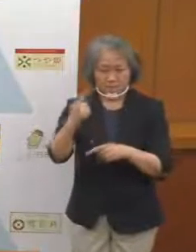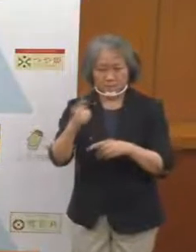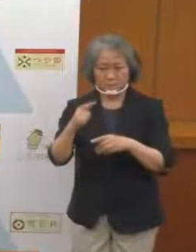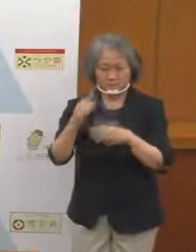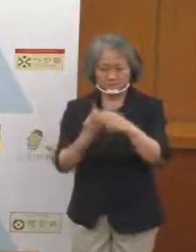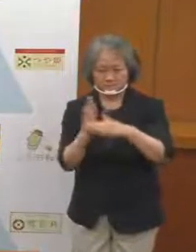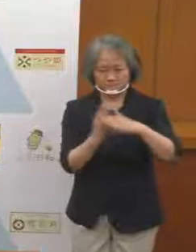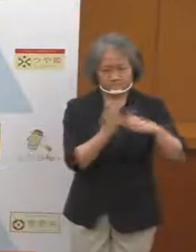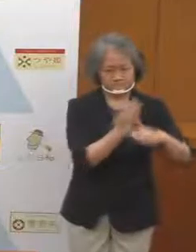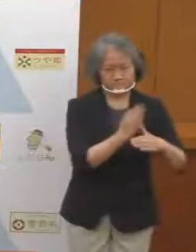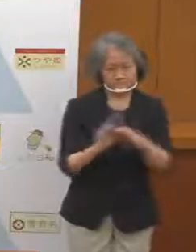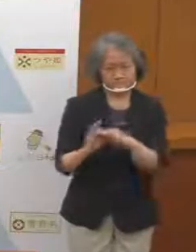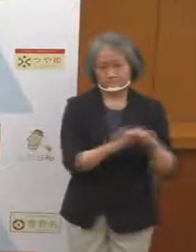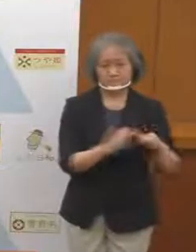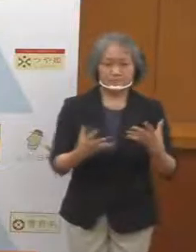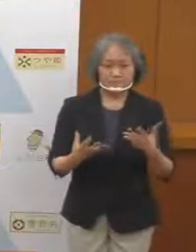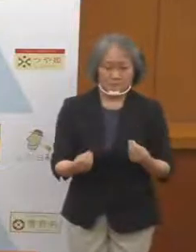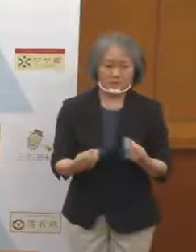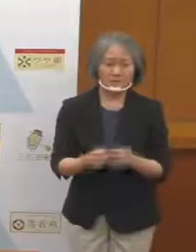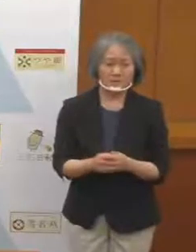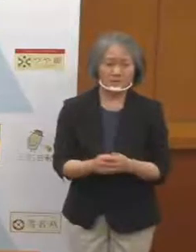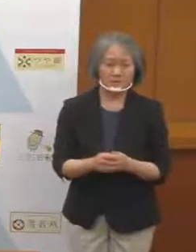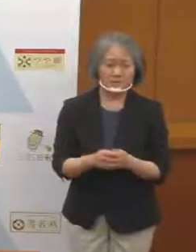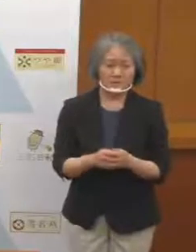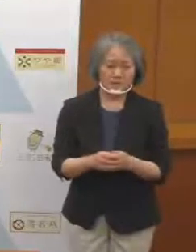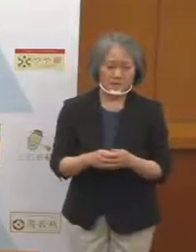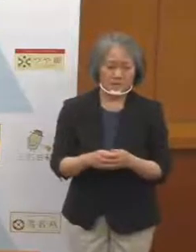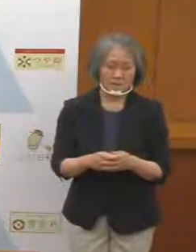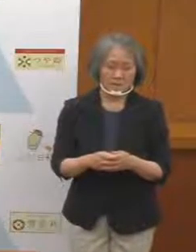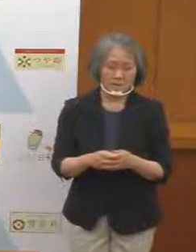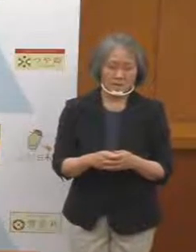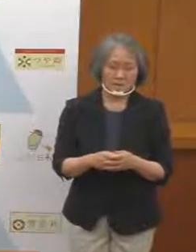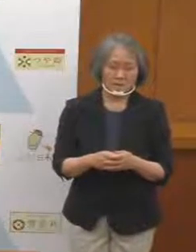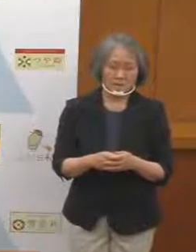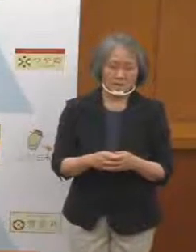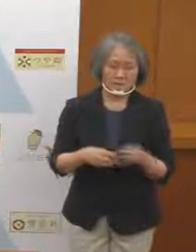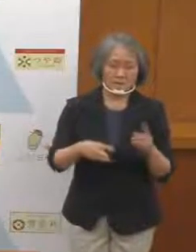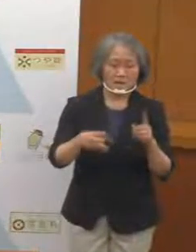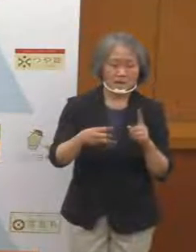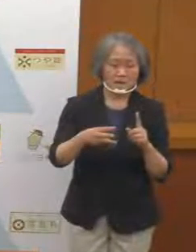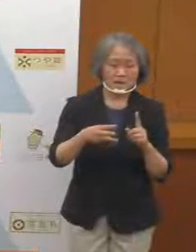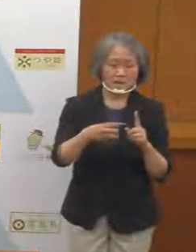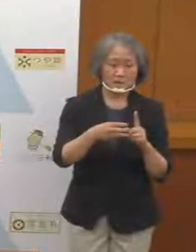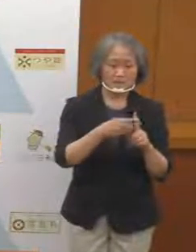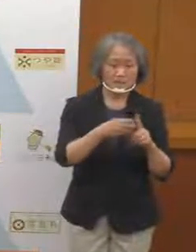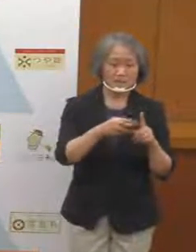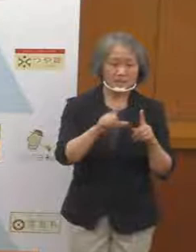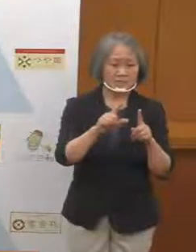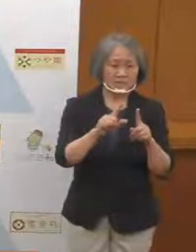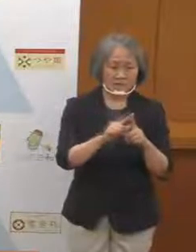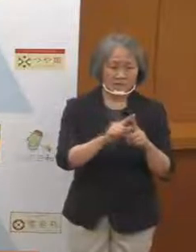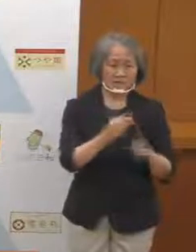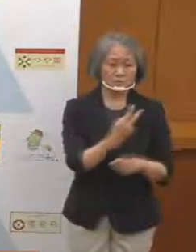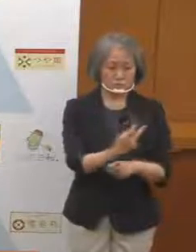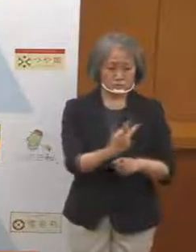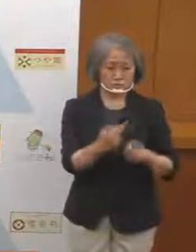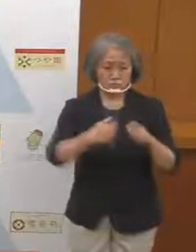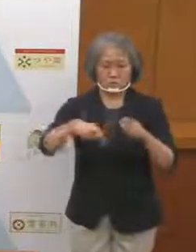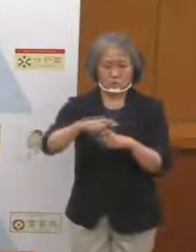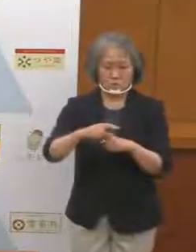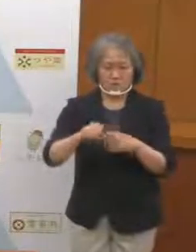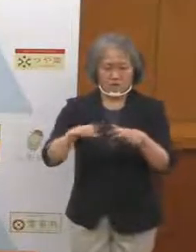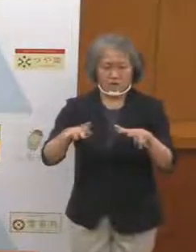続きましたそれから感染力が bap 2の1.2倍分程度強いと言われている